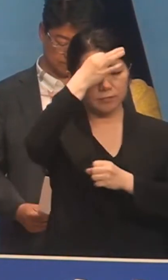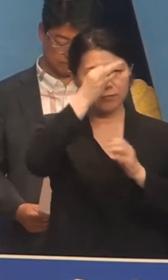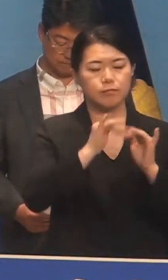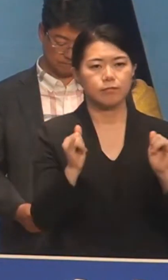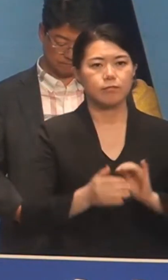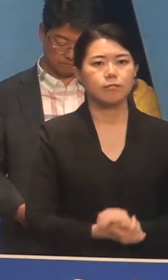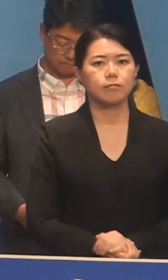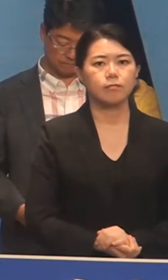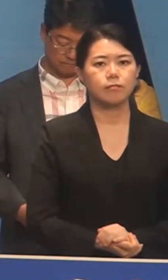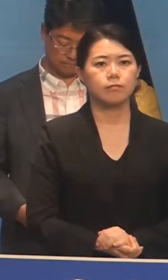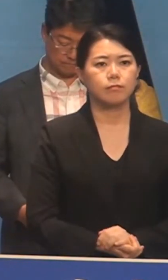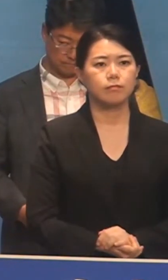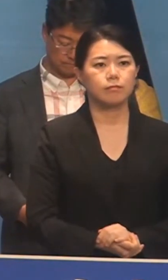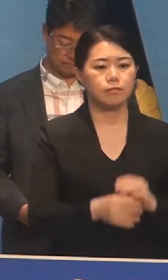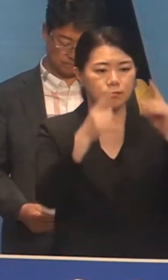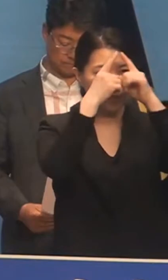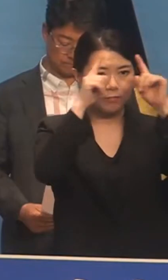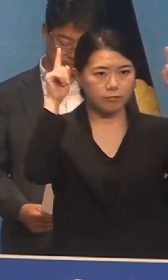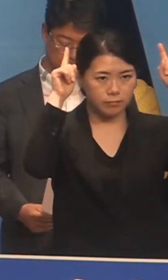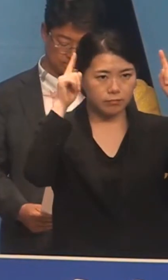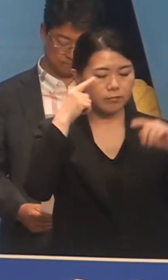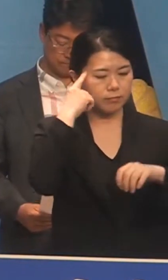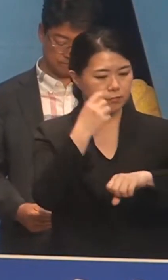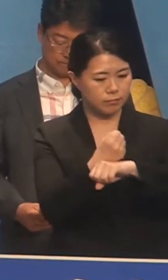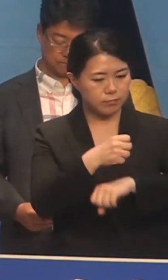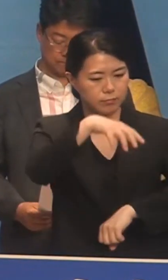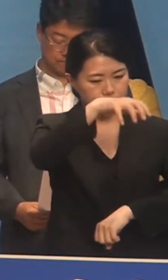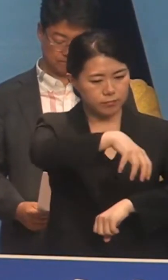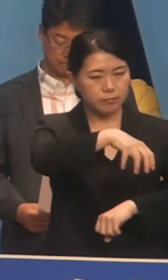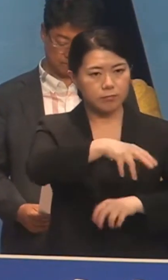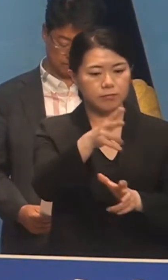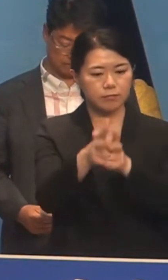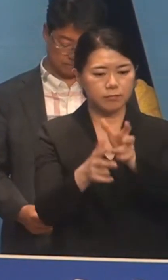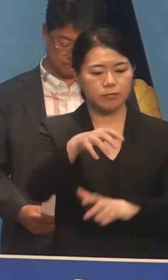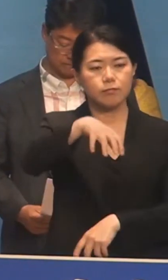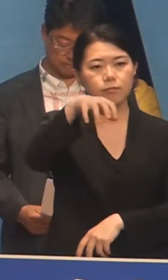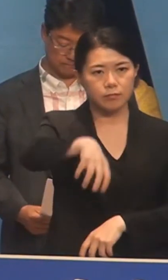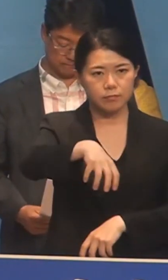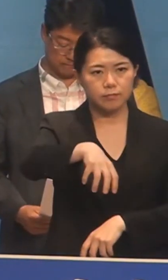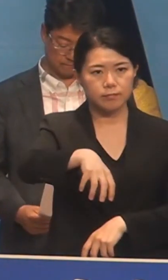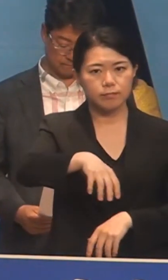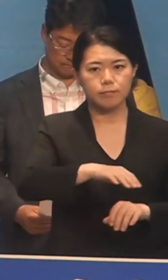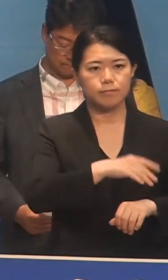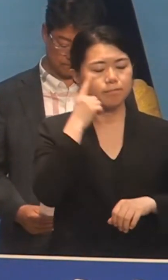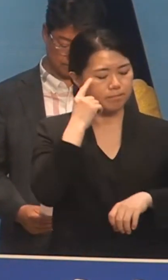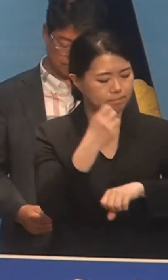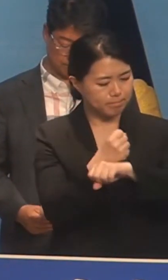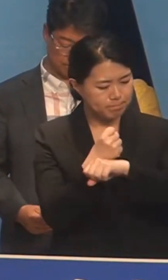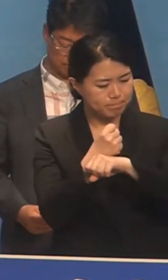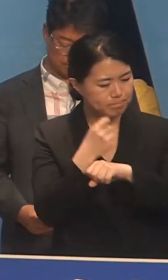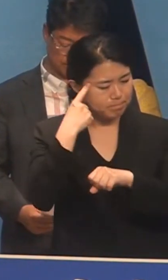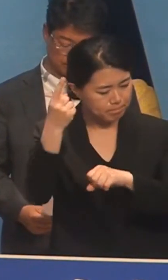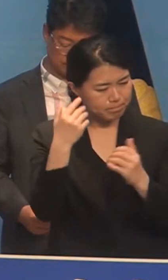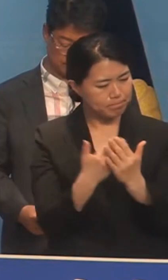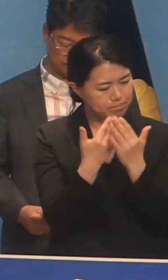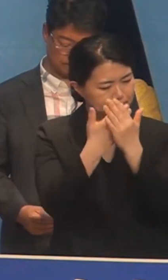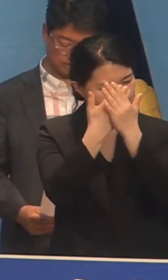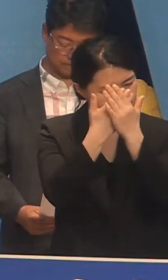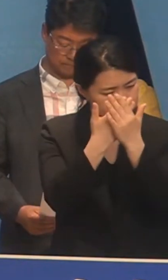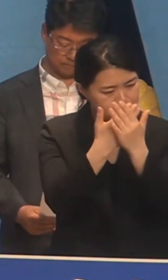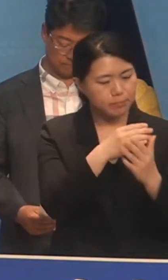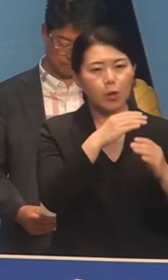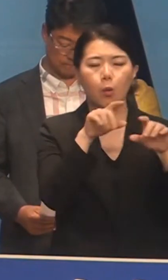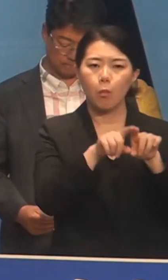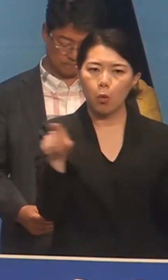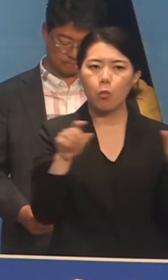과학기술인입니다. 대학, 연구소, 산업 현장에서 묵묵히 연구개발에 매진해온